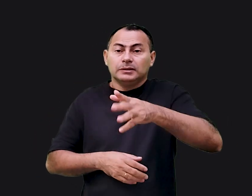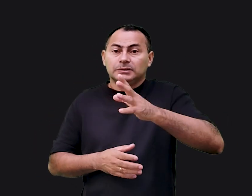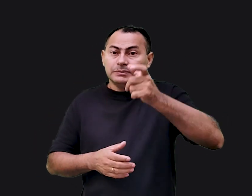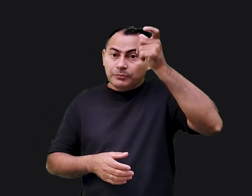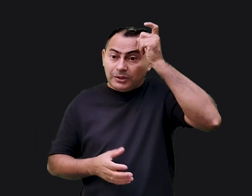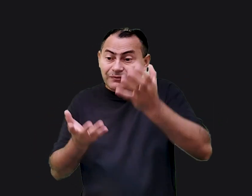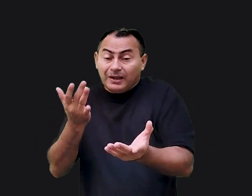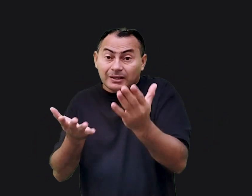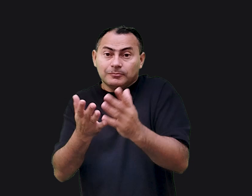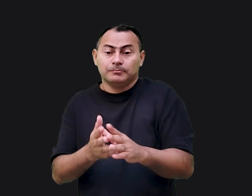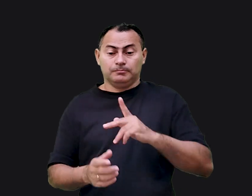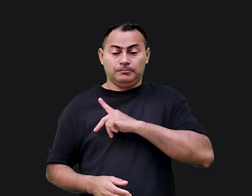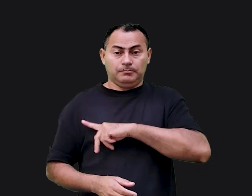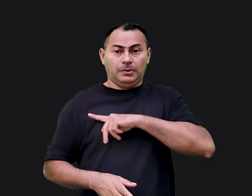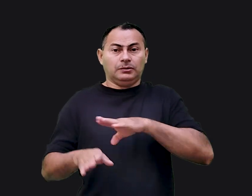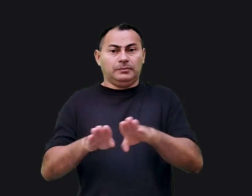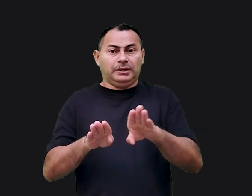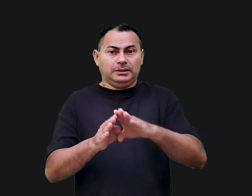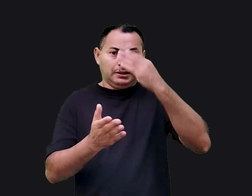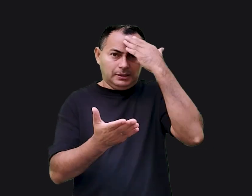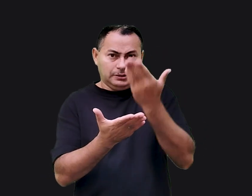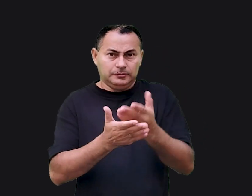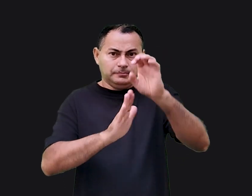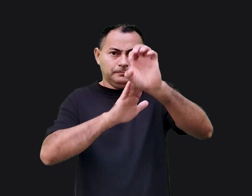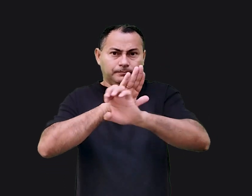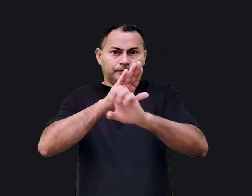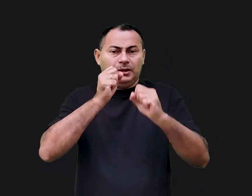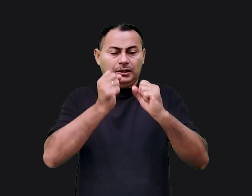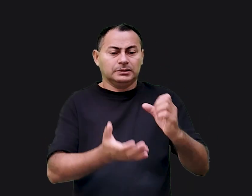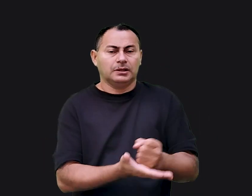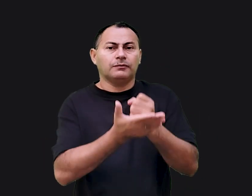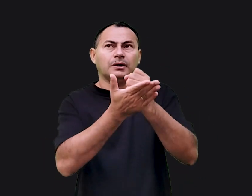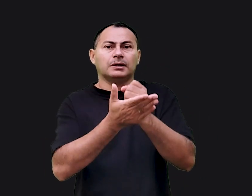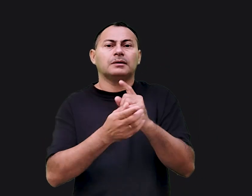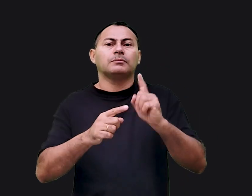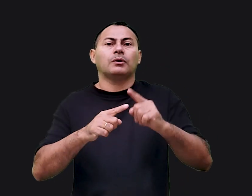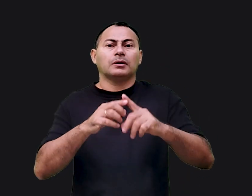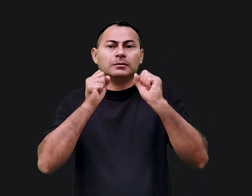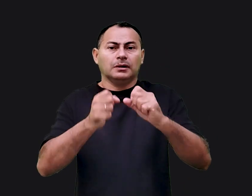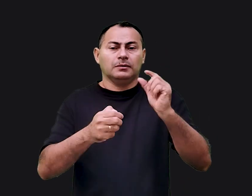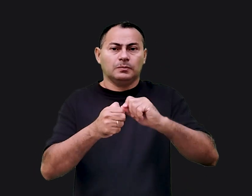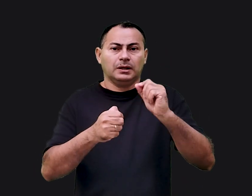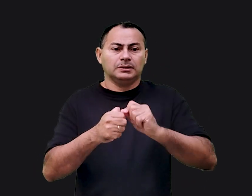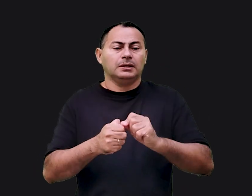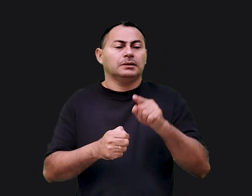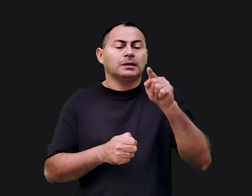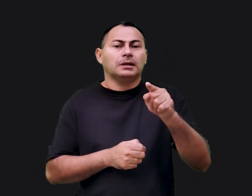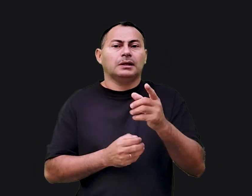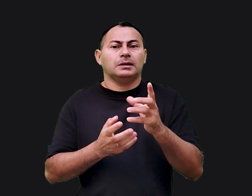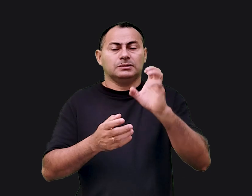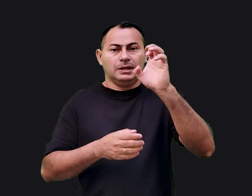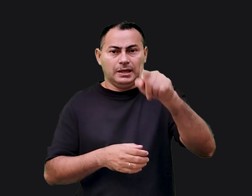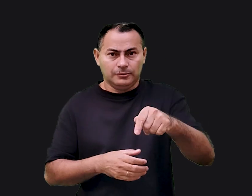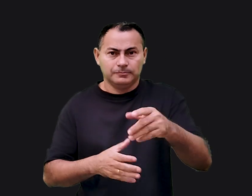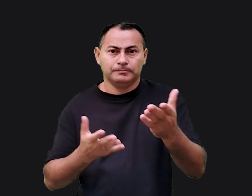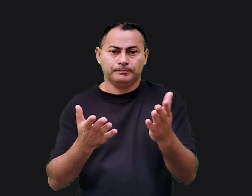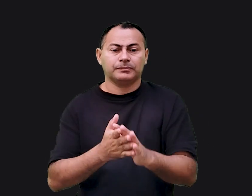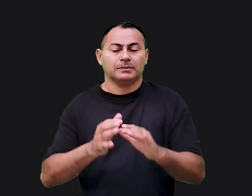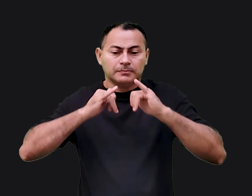inferno Paulo também cria que o evangelho podia salvá-los daquilo que eles poderiam fazer e daquilo que eles eram ele